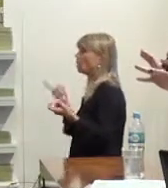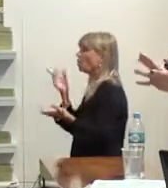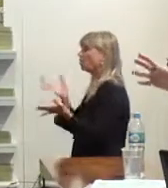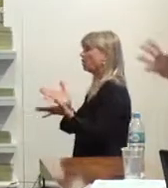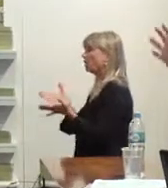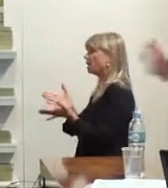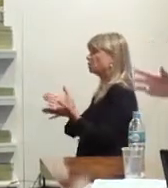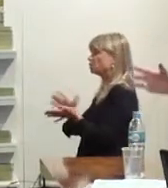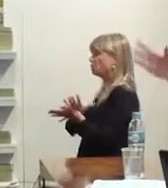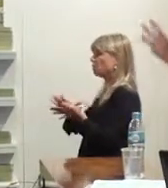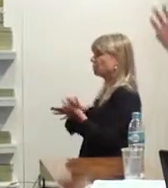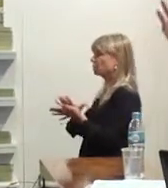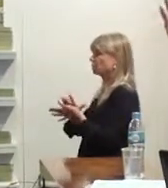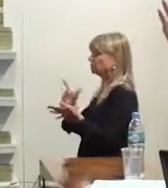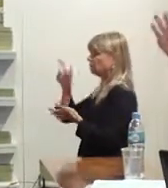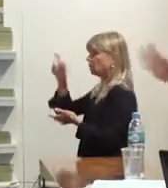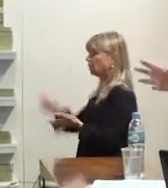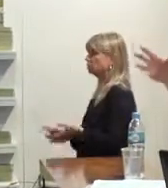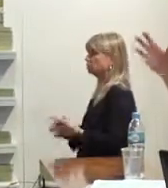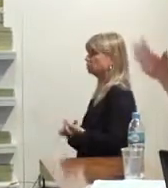de una persona. Entonces,